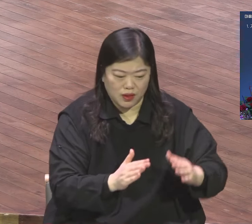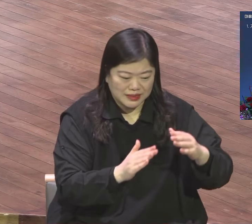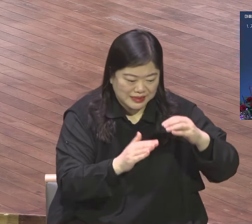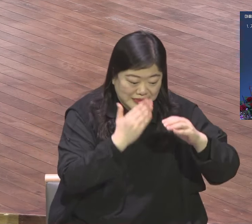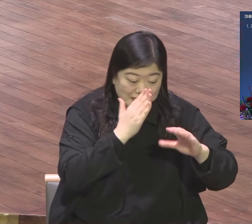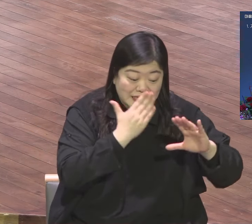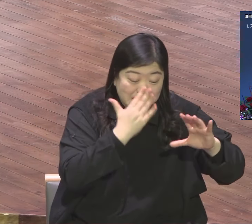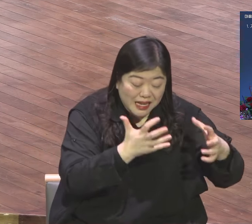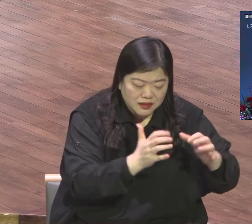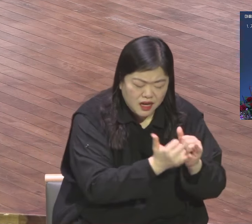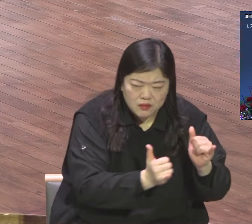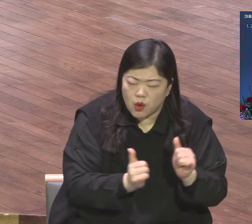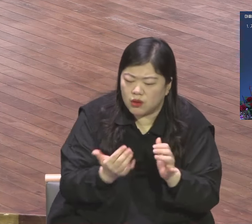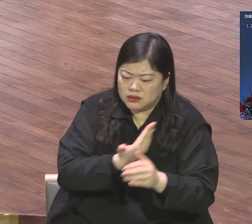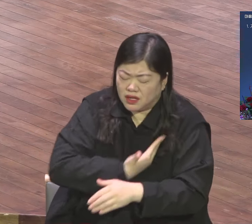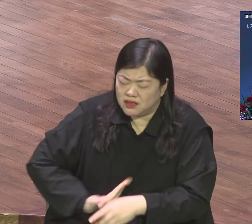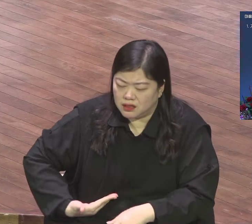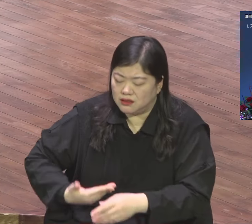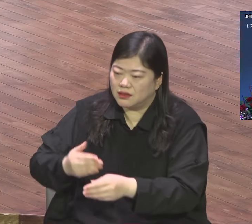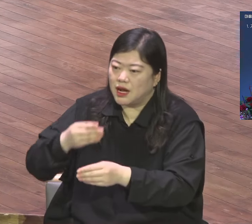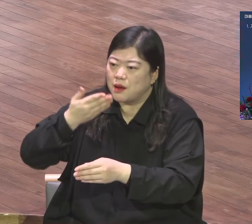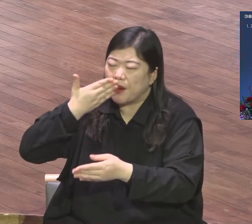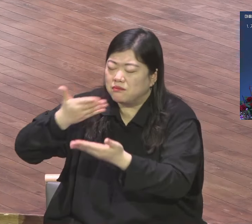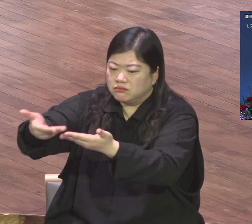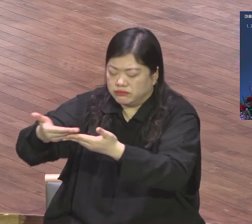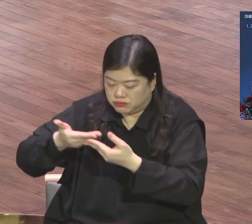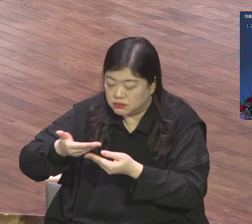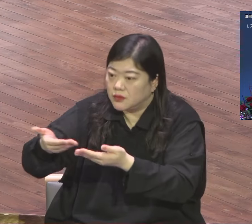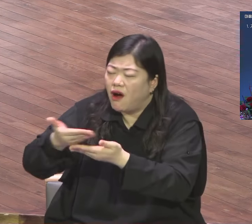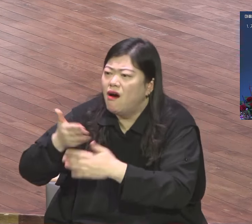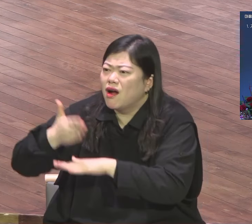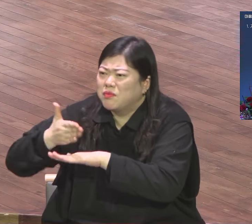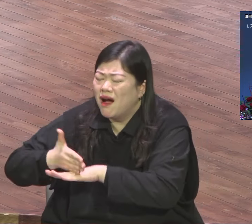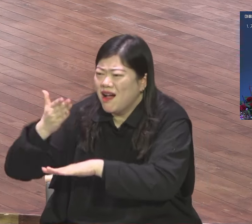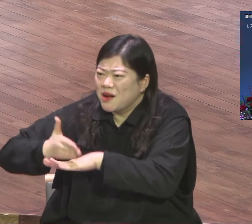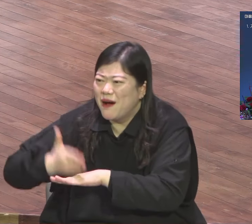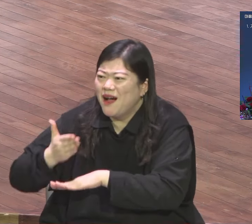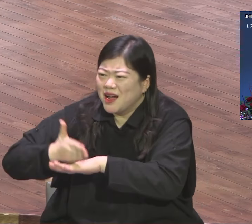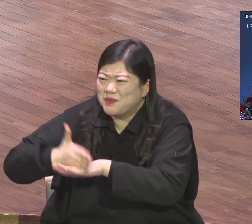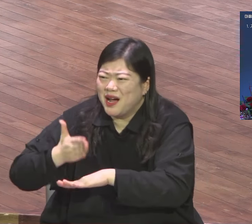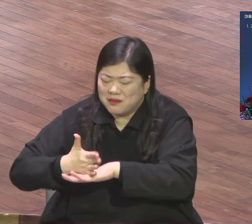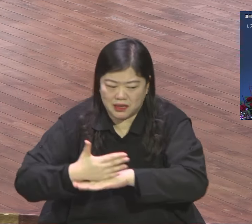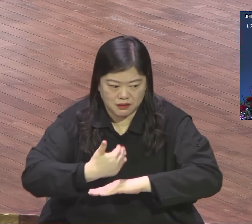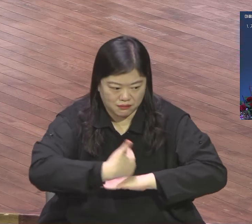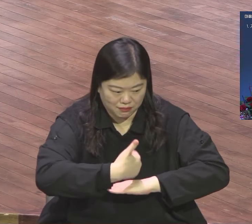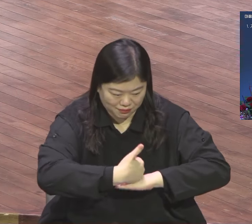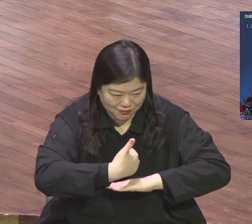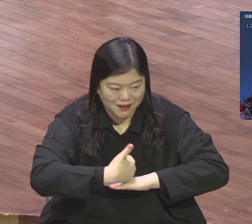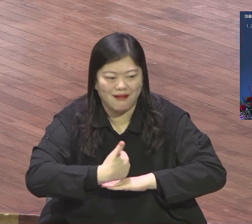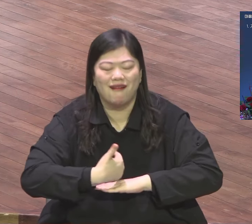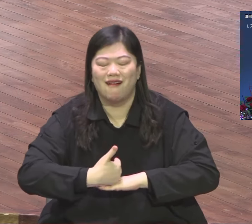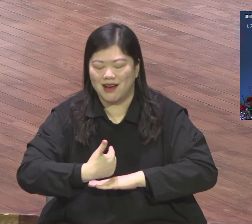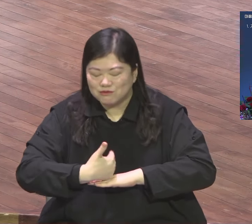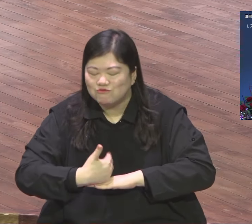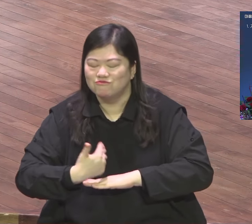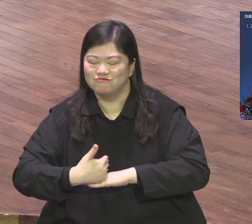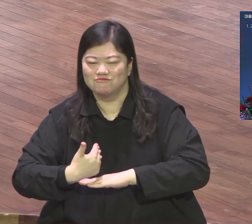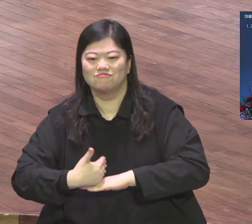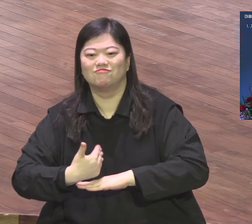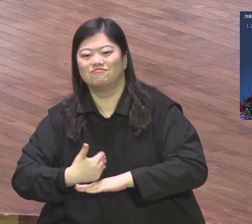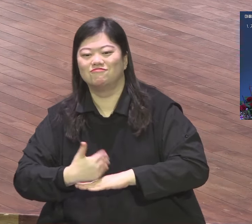이야, 대단한 분들이다. 이 예수님을 왕으로 모시면 제자들을 모여 자기들은